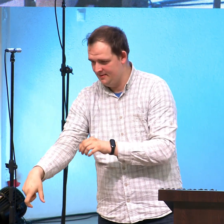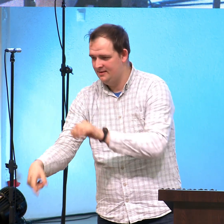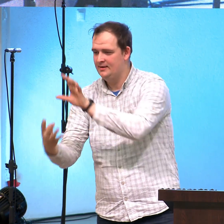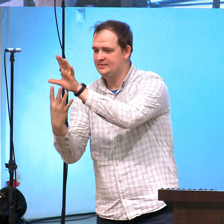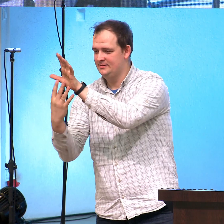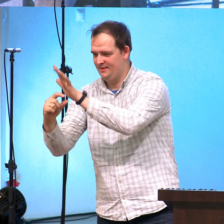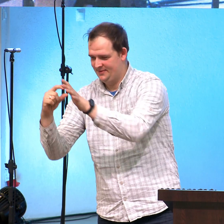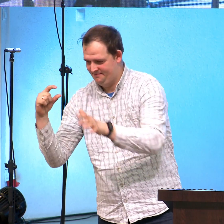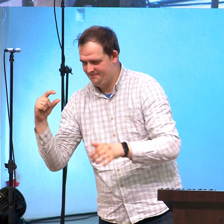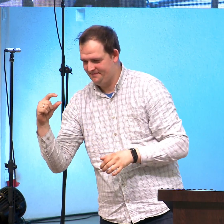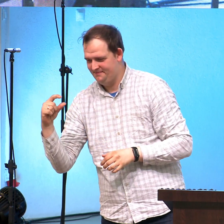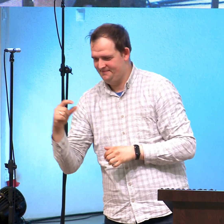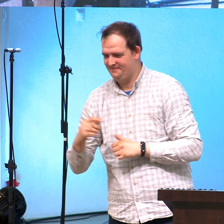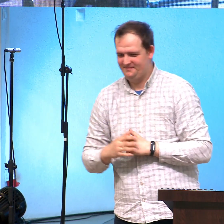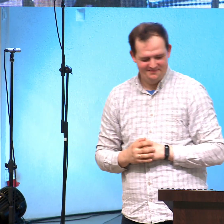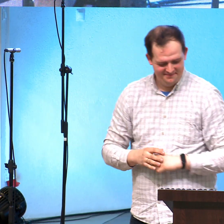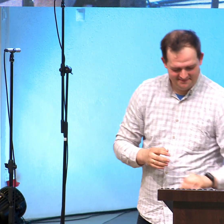3 глава, 9 стих.